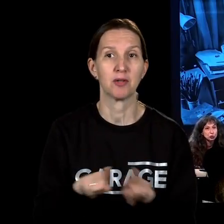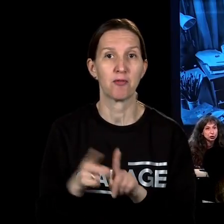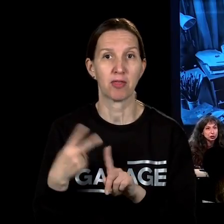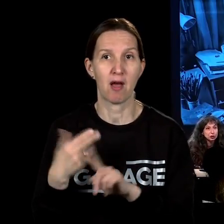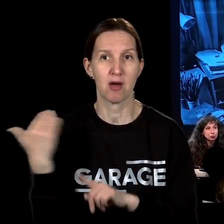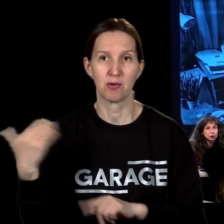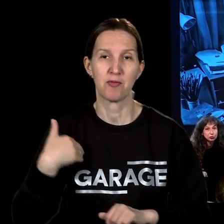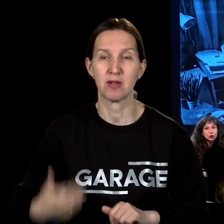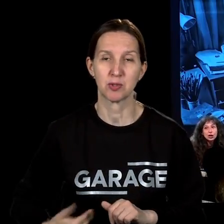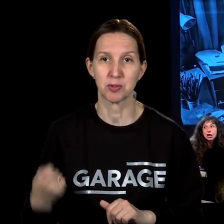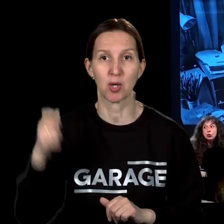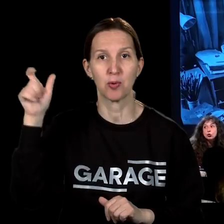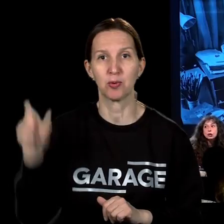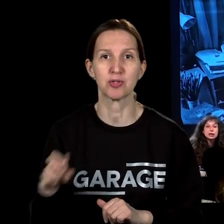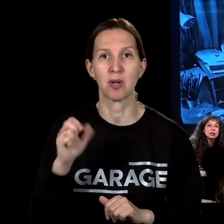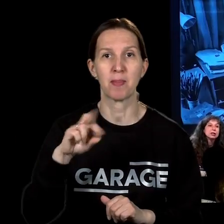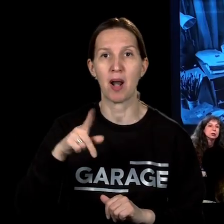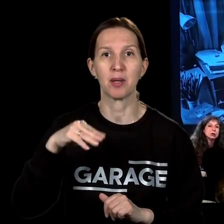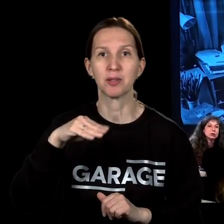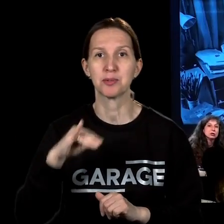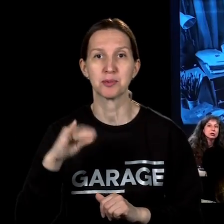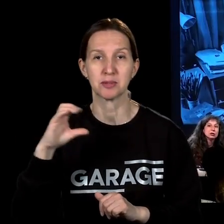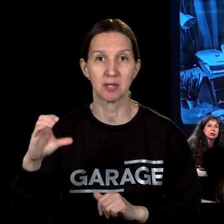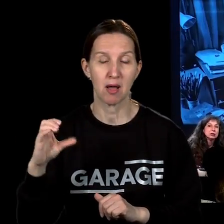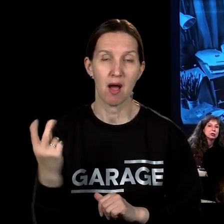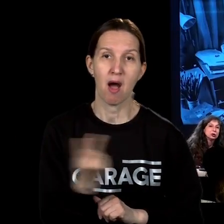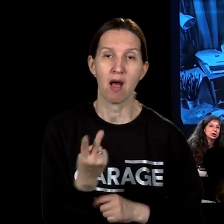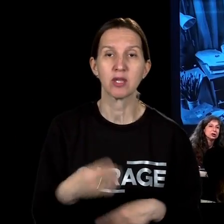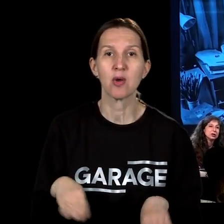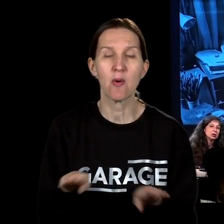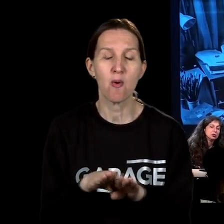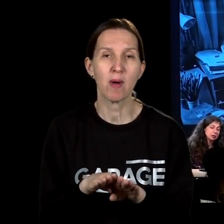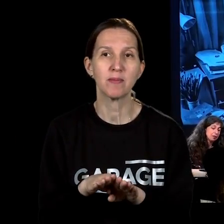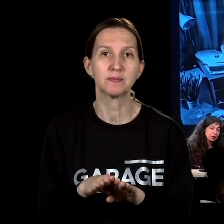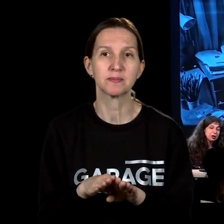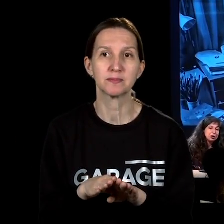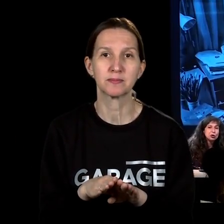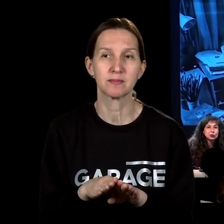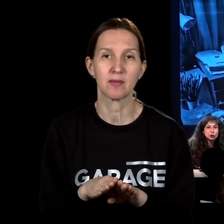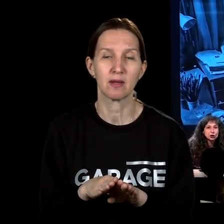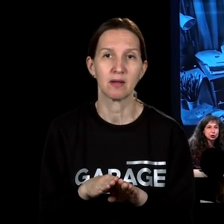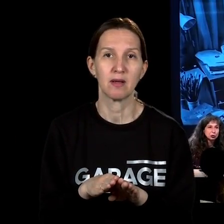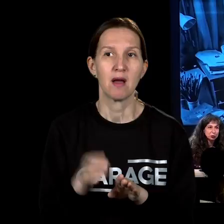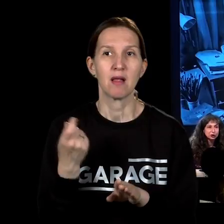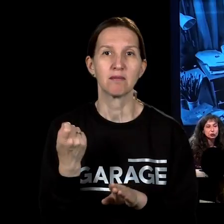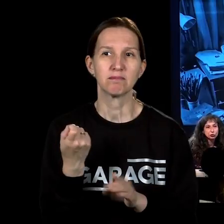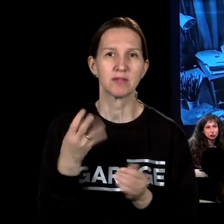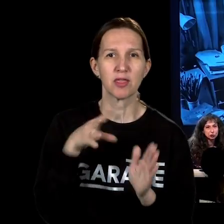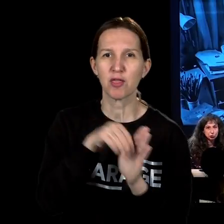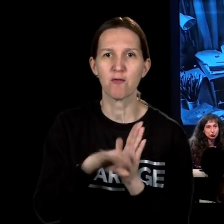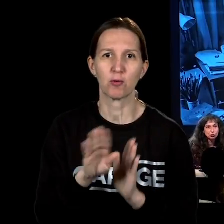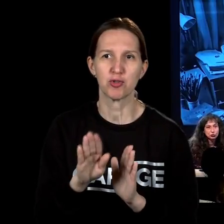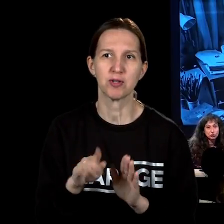французский художник Бальтюс. Оба они как бы относятся, не очень включены в такую